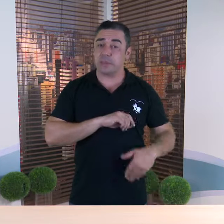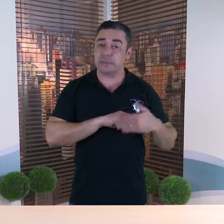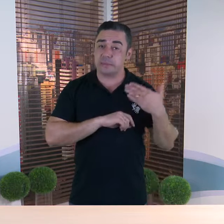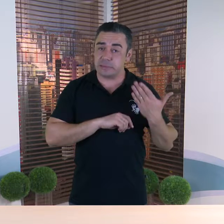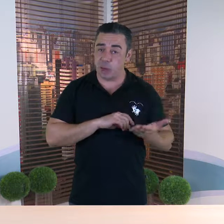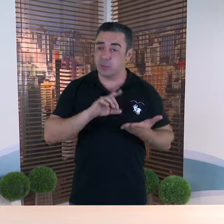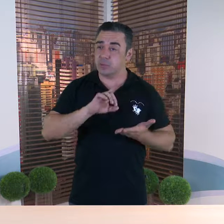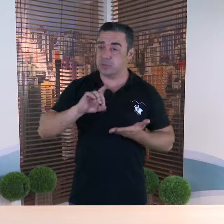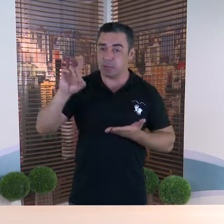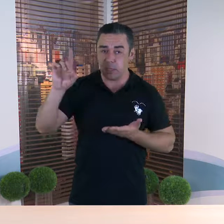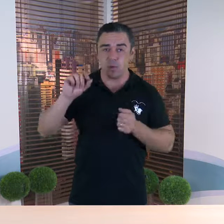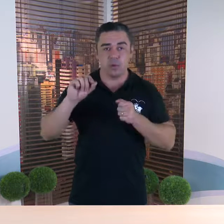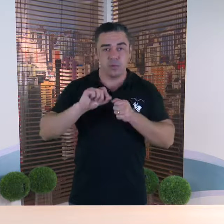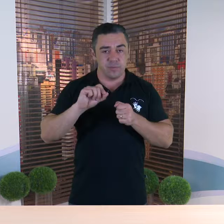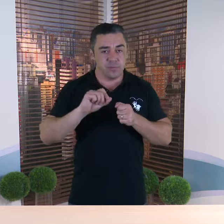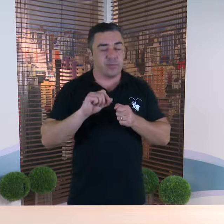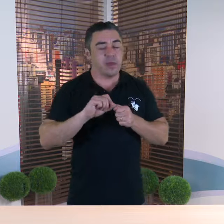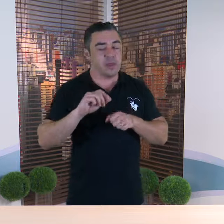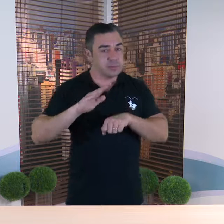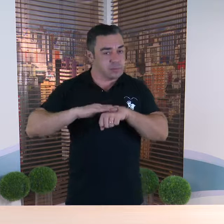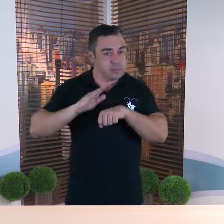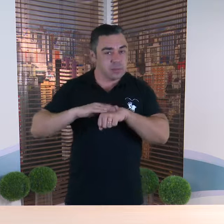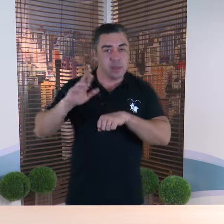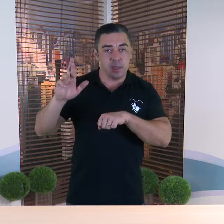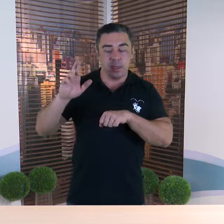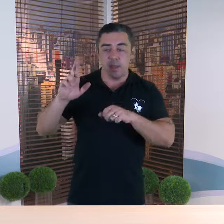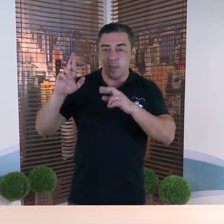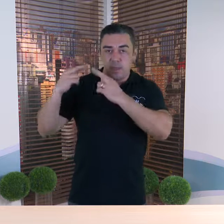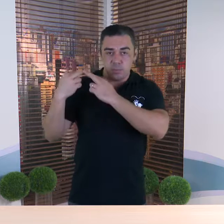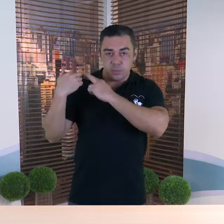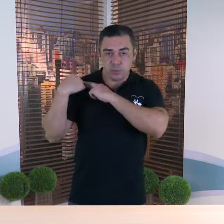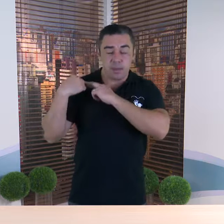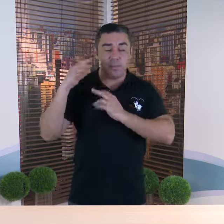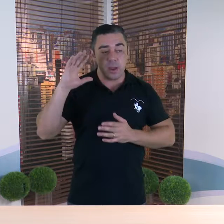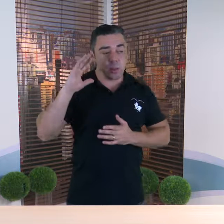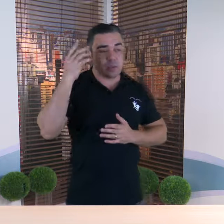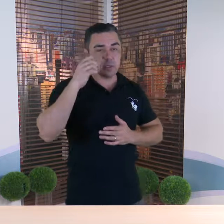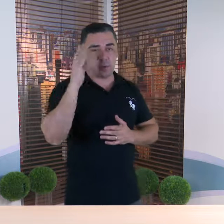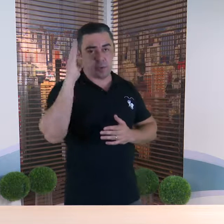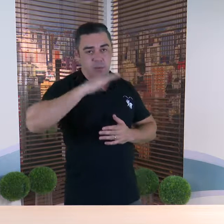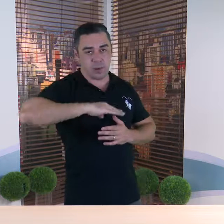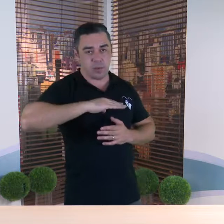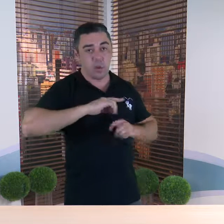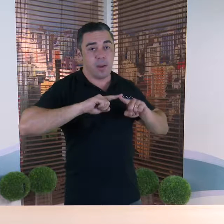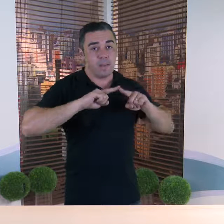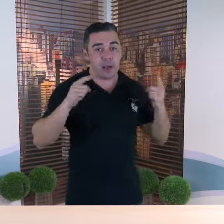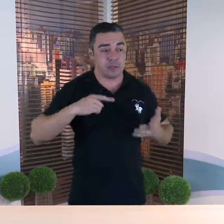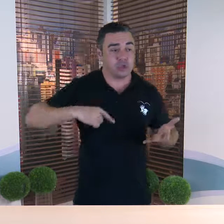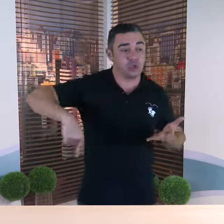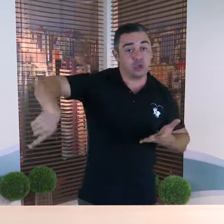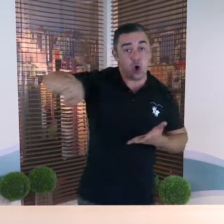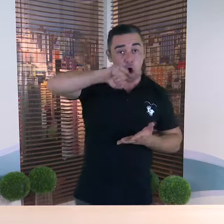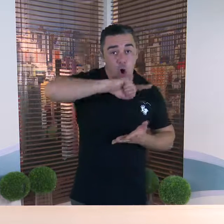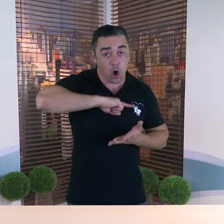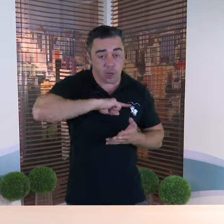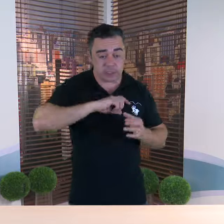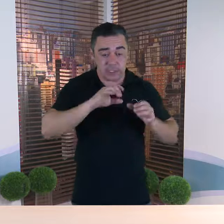é responsável por tornar o mal possível, mas as criaturas livres são